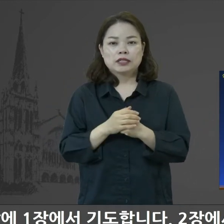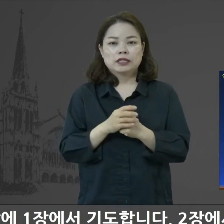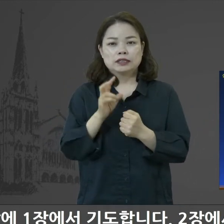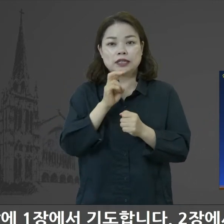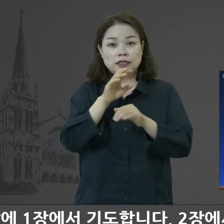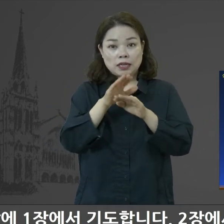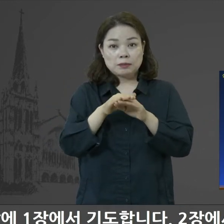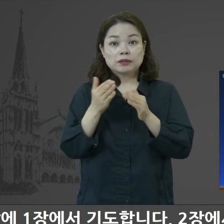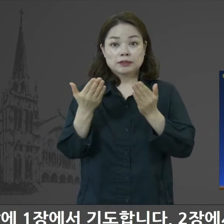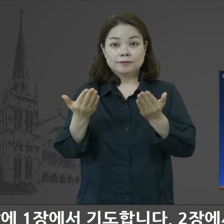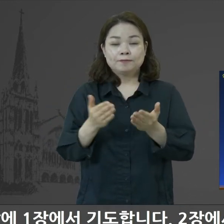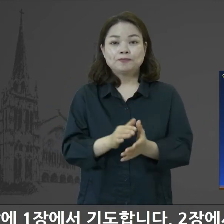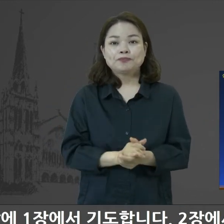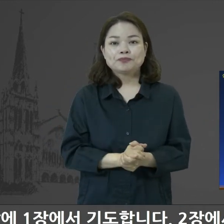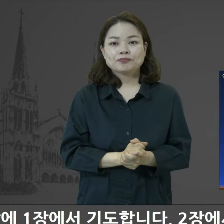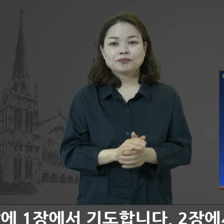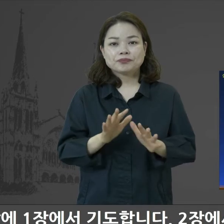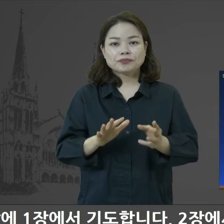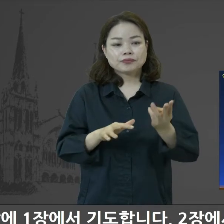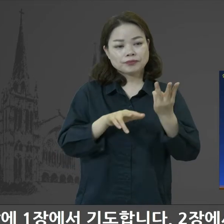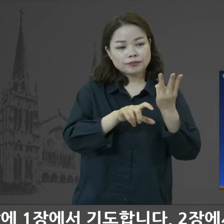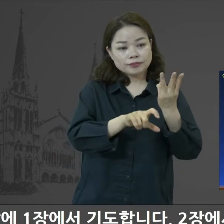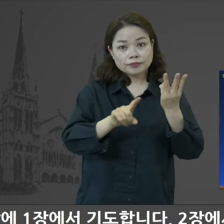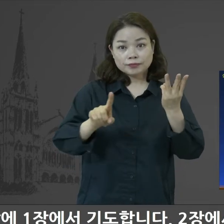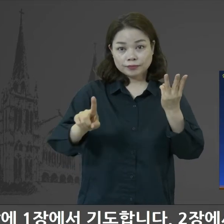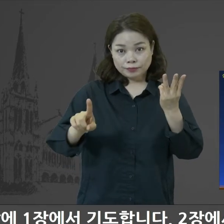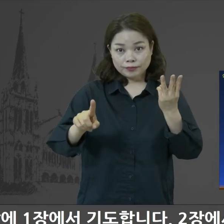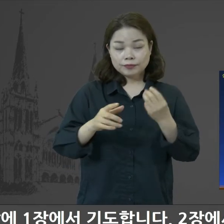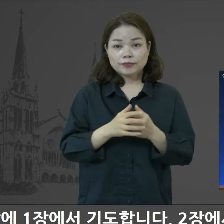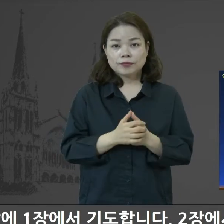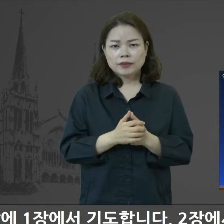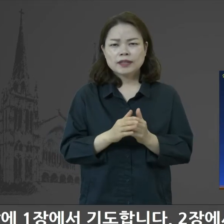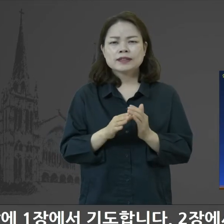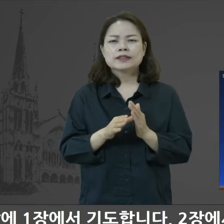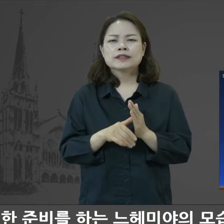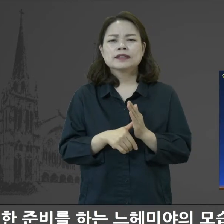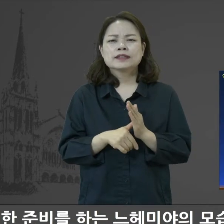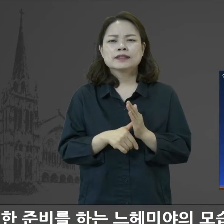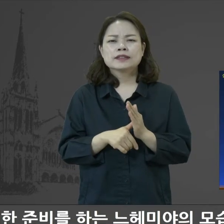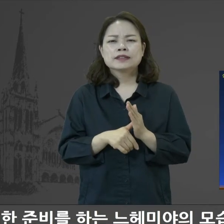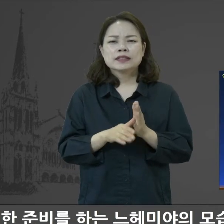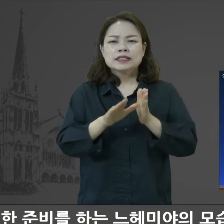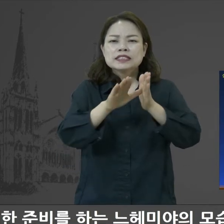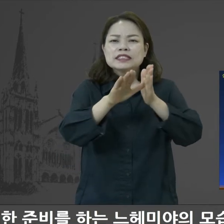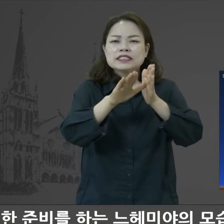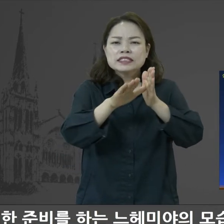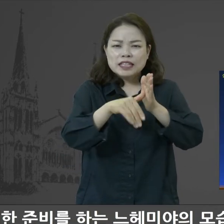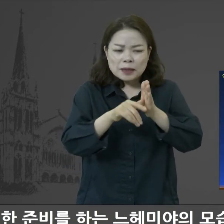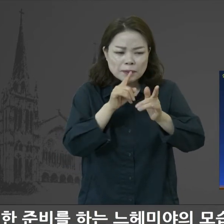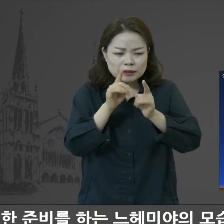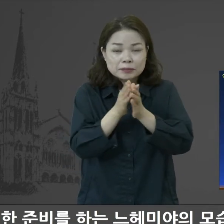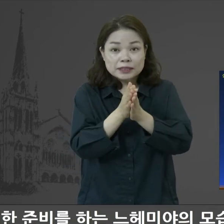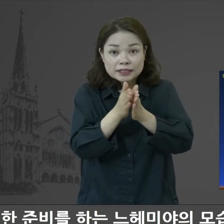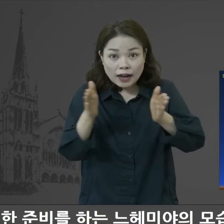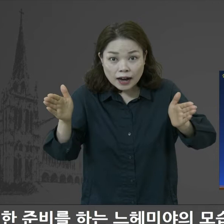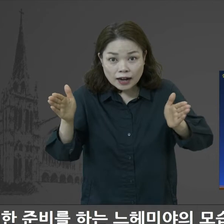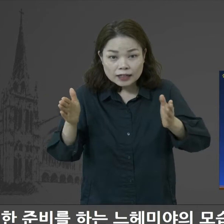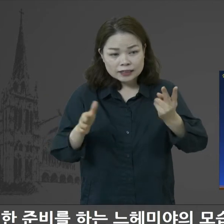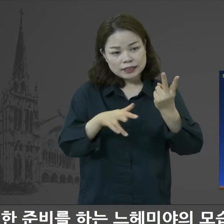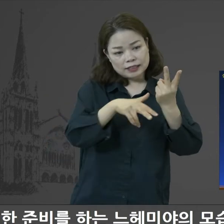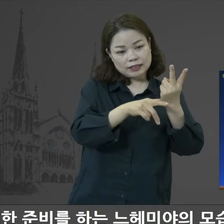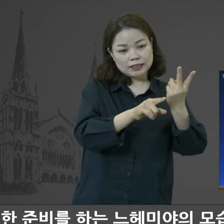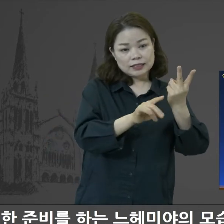함께 나누었습니다. 이제 3장 1절을 보시면 그때에 라는 말씀으로 시작을 하면서